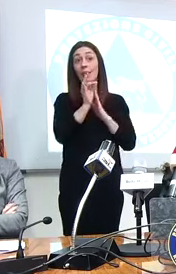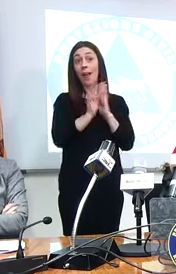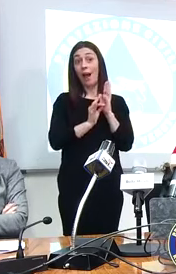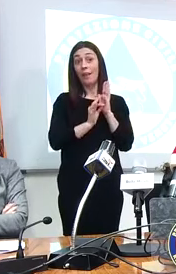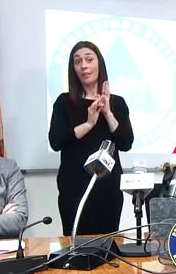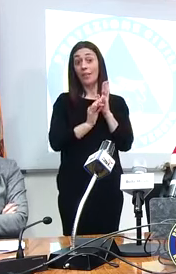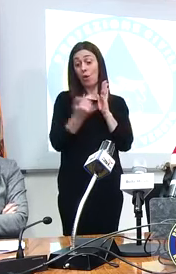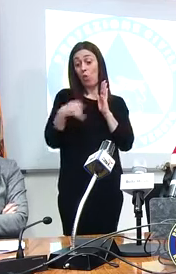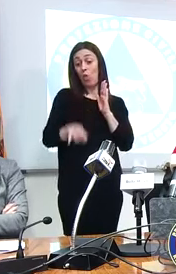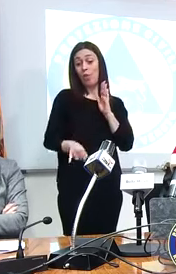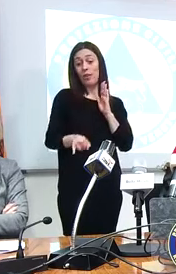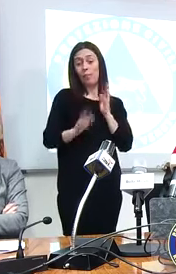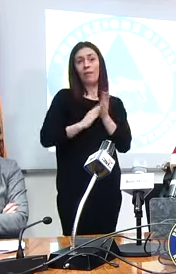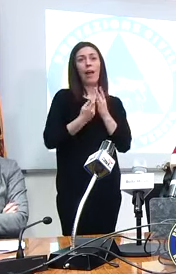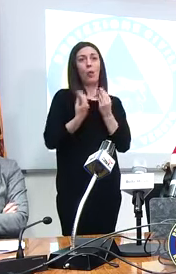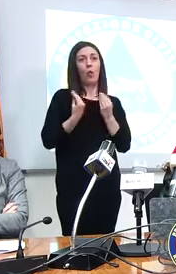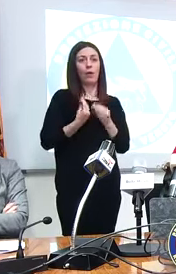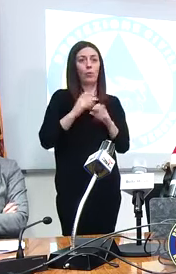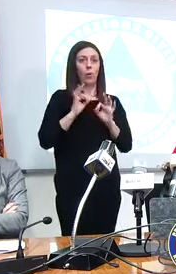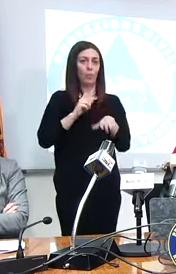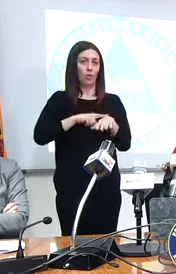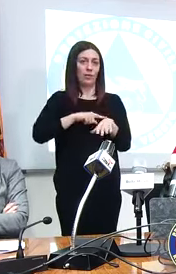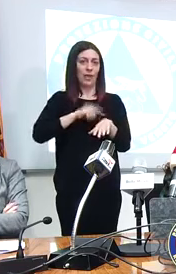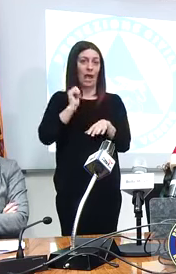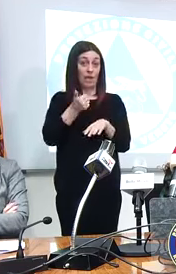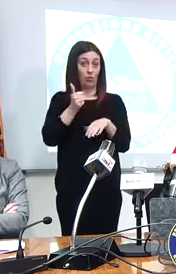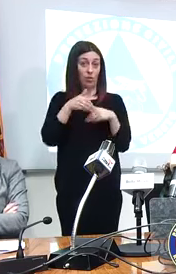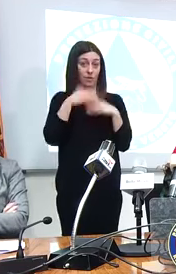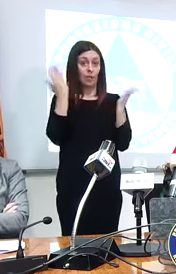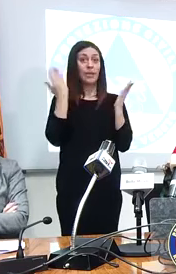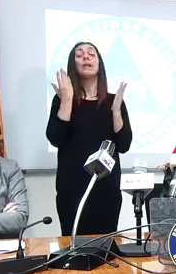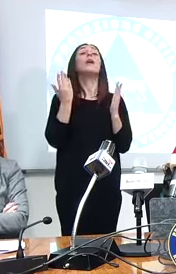di stamattina, sono che abbiamo fatto in totale